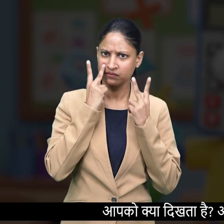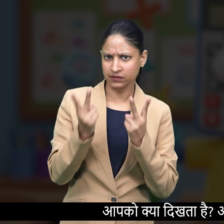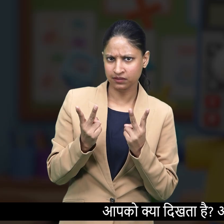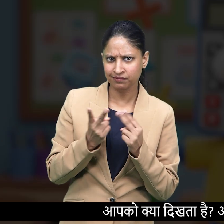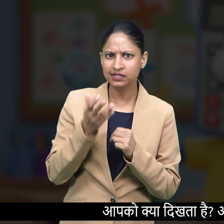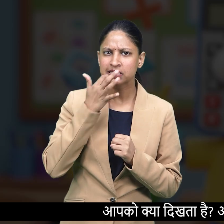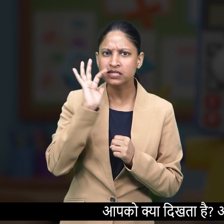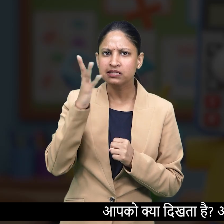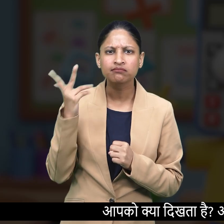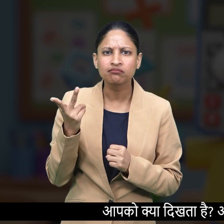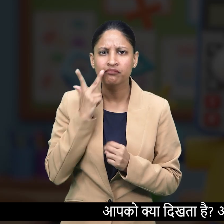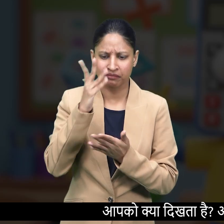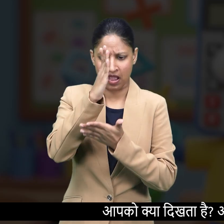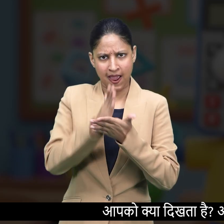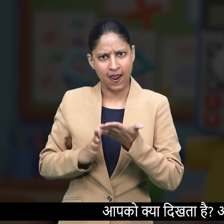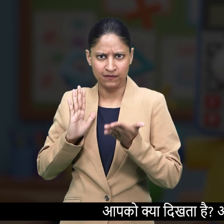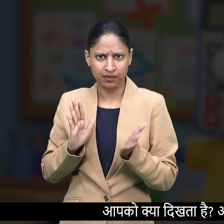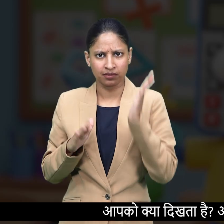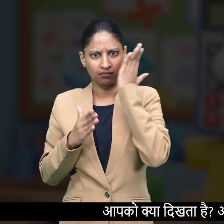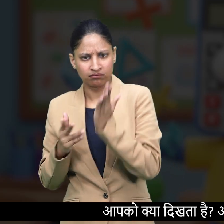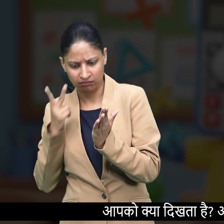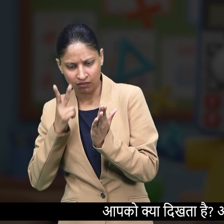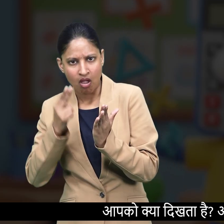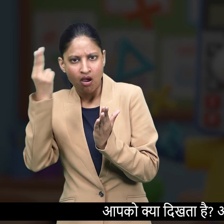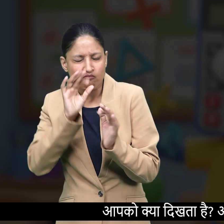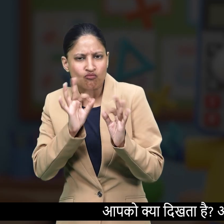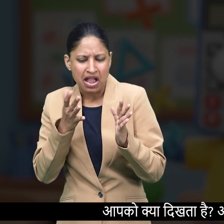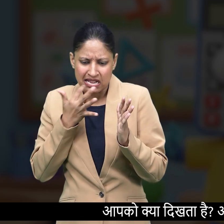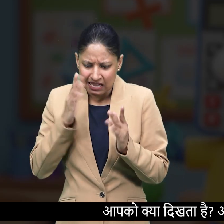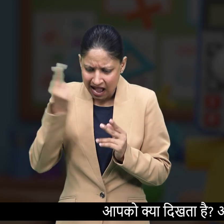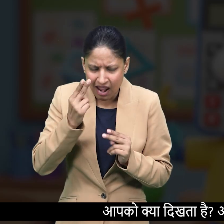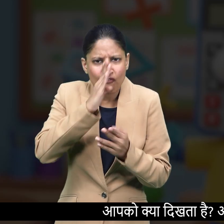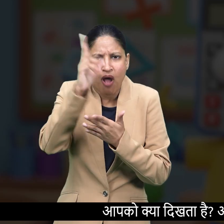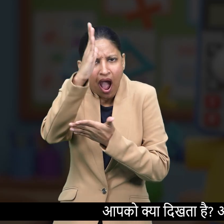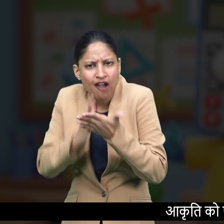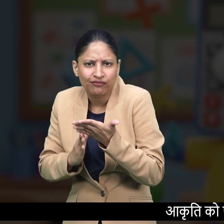आपको क्या दिखता है? आईना दूसरे आधे हिस्से को दिखाता है।